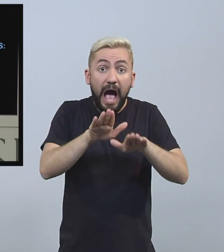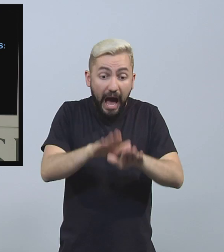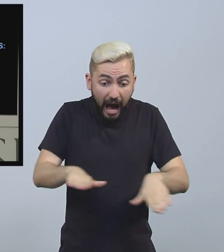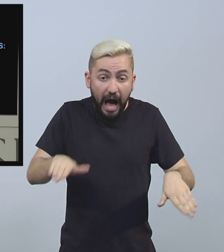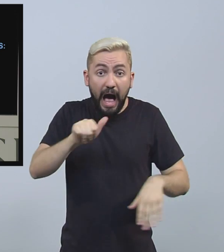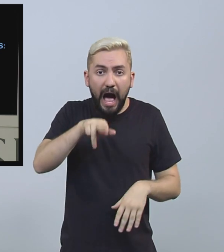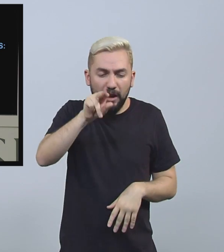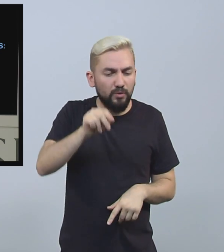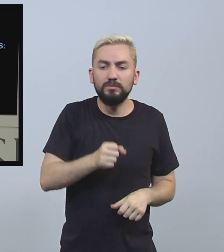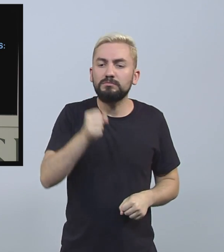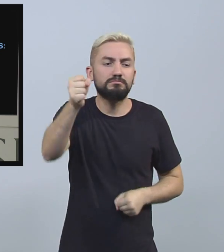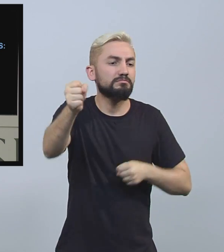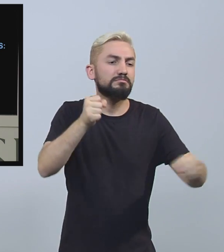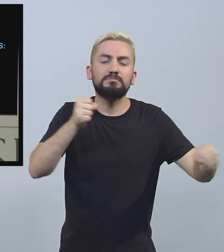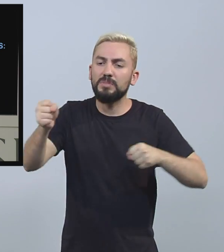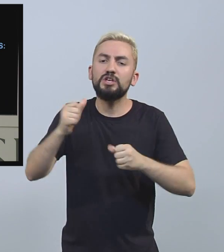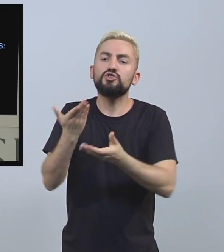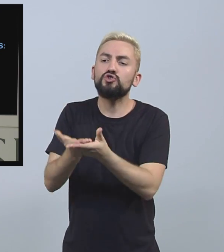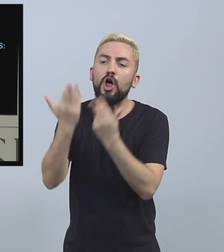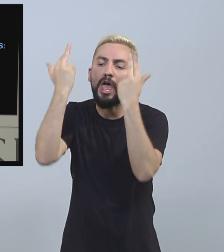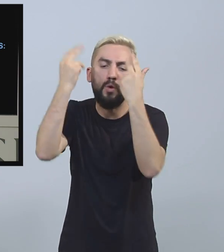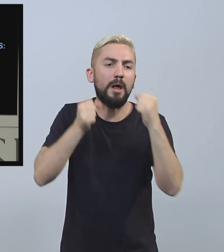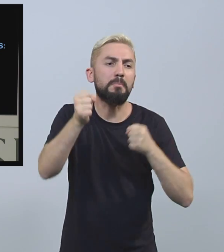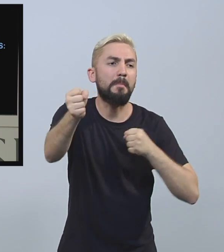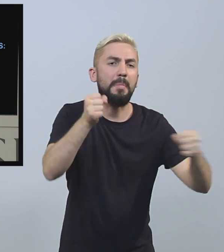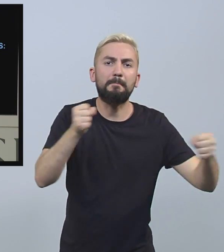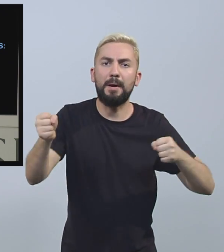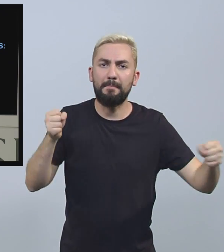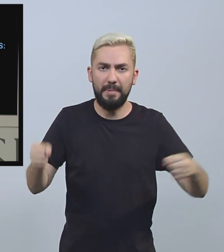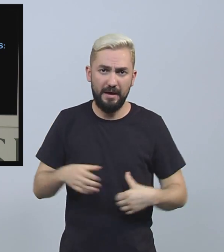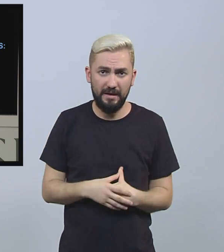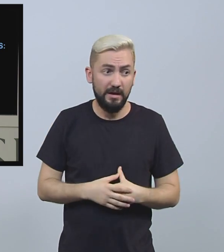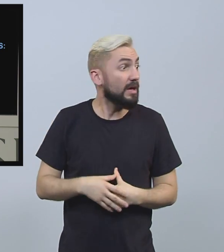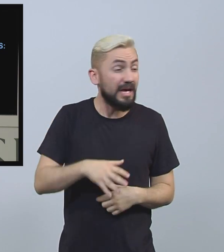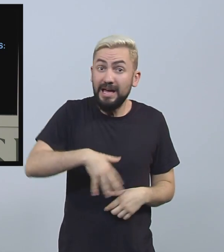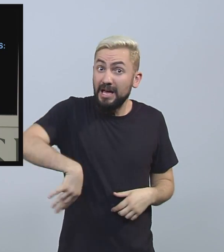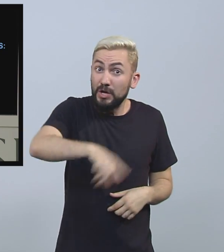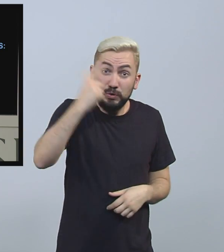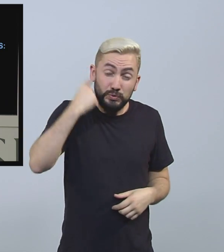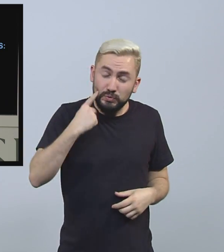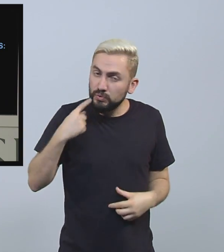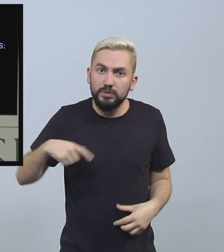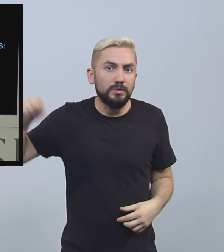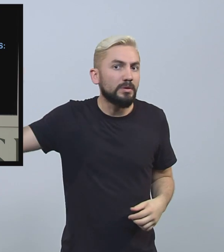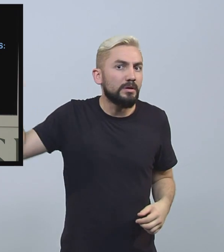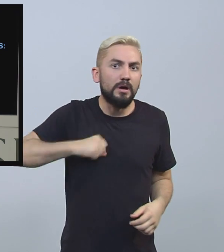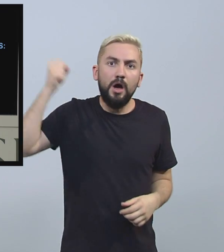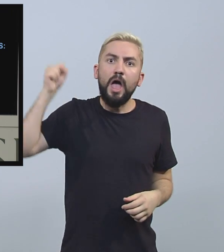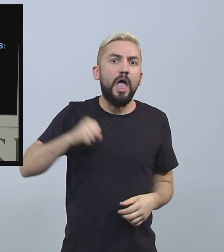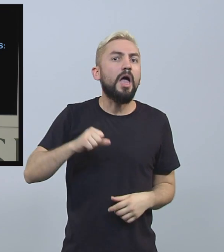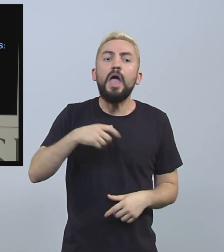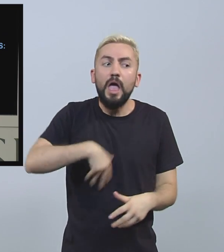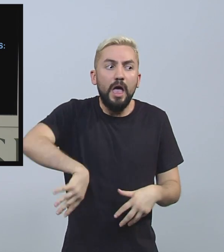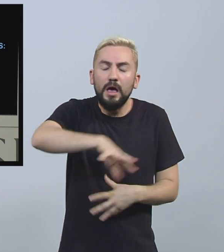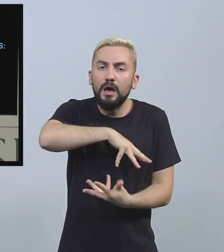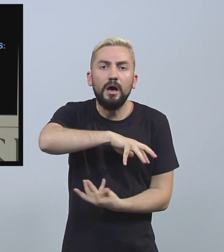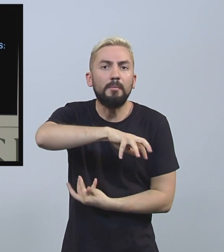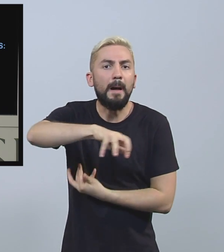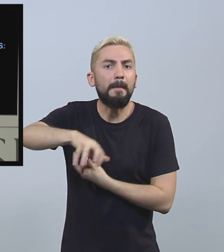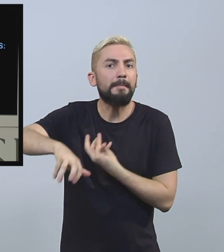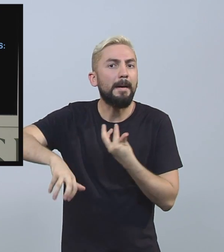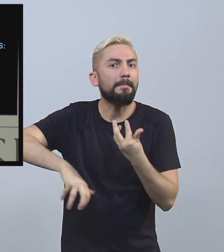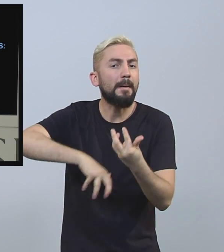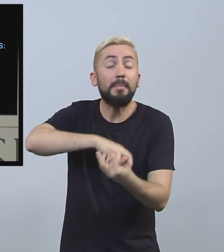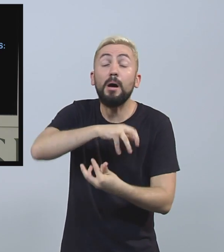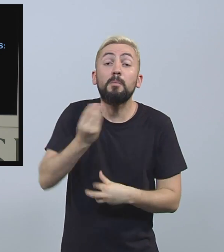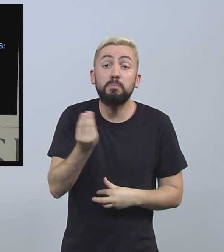remanejados para escolas regulares. Isso causou uma grande comoção, uma grande revolta na comunidade surda,